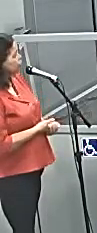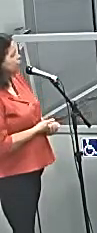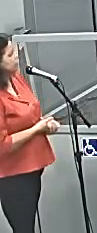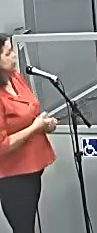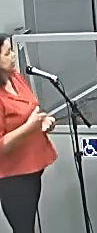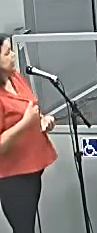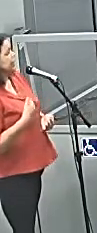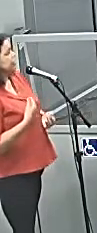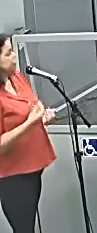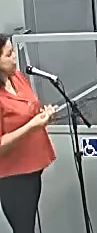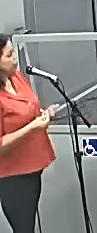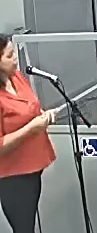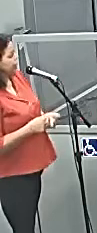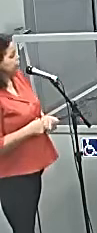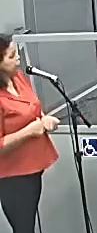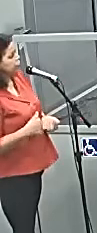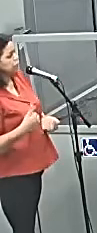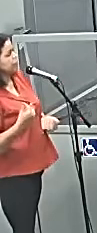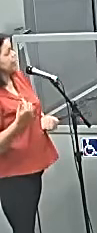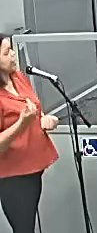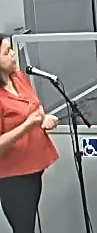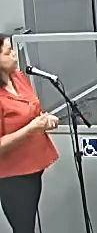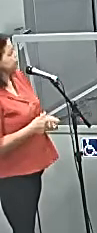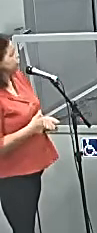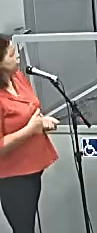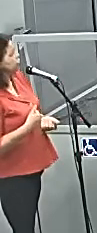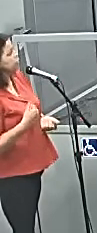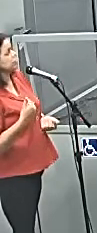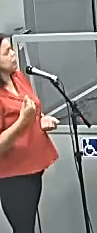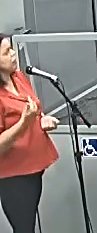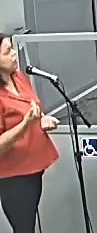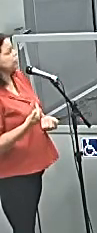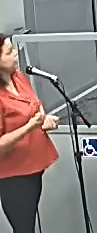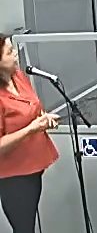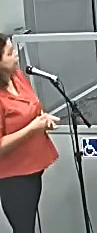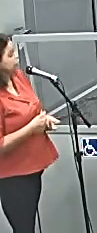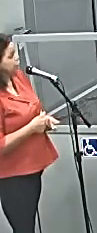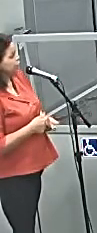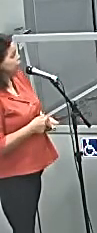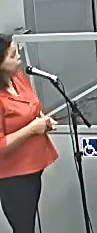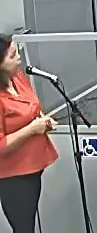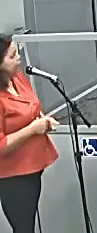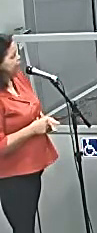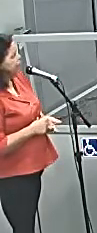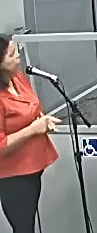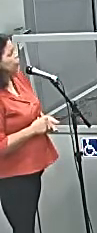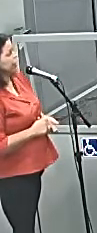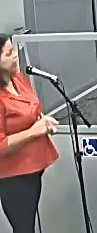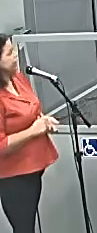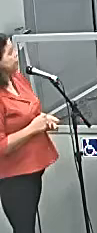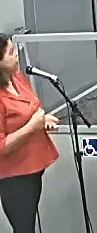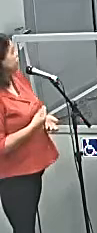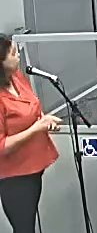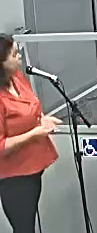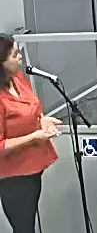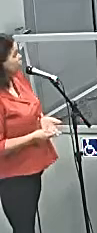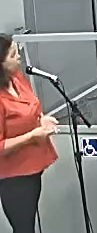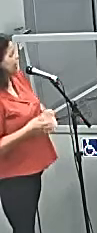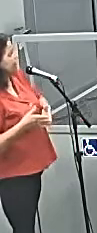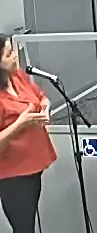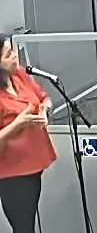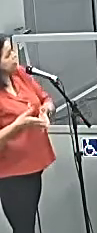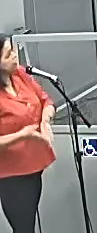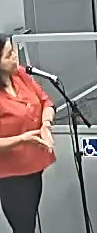com surdez ea gente tem acompanhado pessoas ao médico pessoas das escolas temos uma luta imensa em colocar em tempos nas